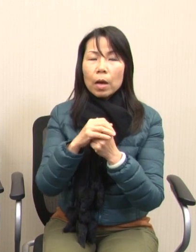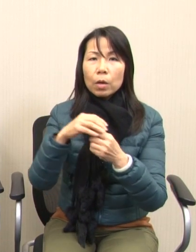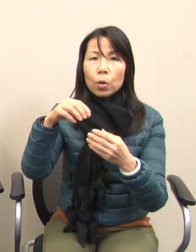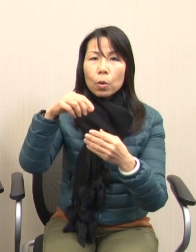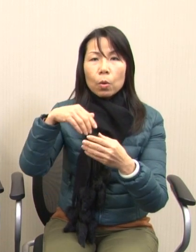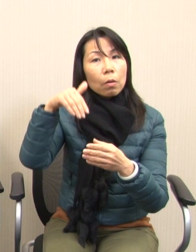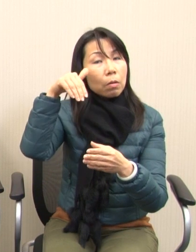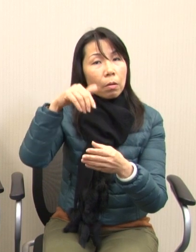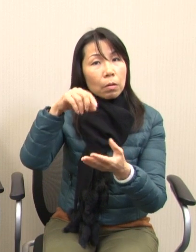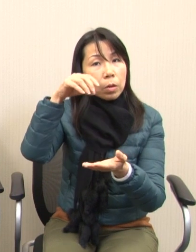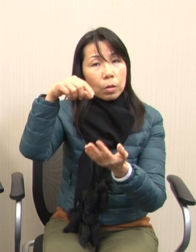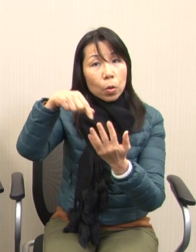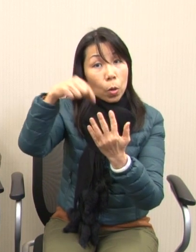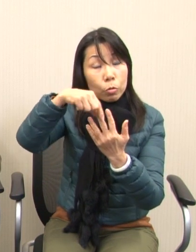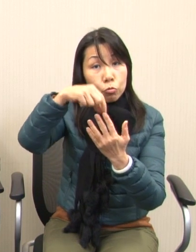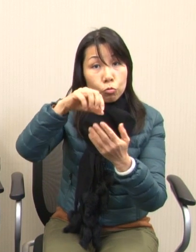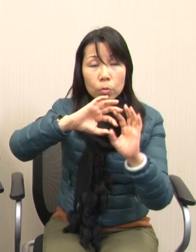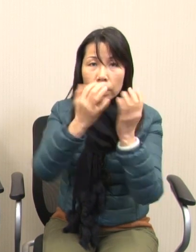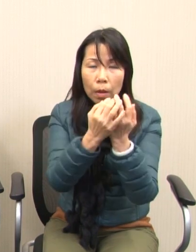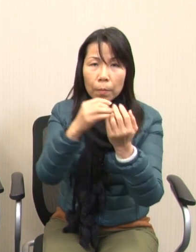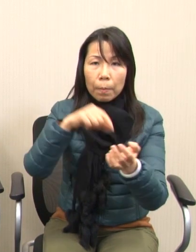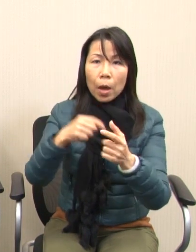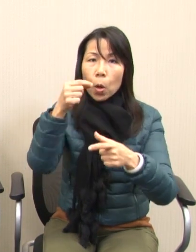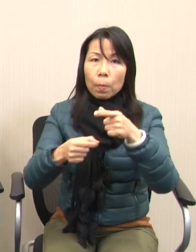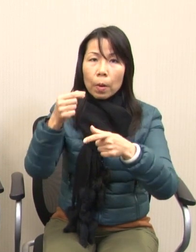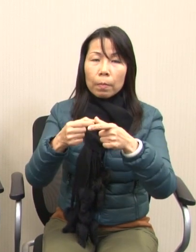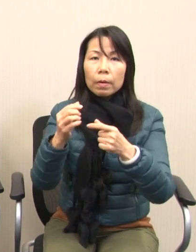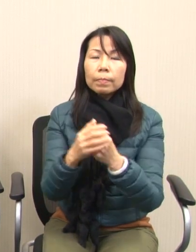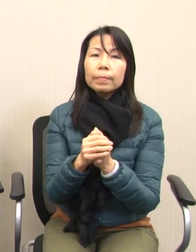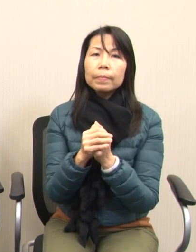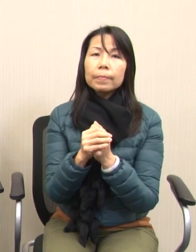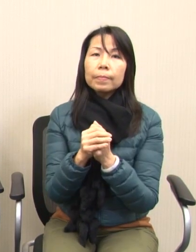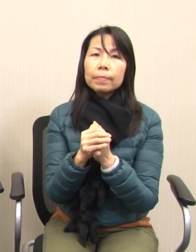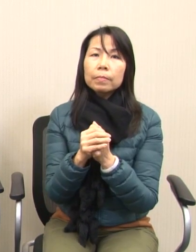係不公義，咁使唔使你出嚟講？